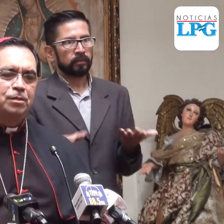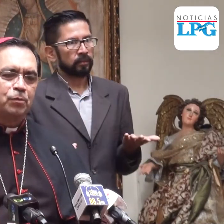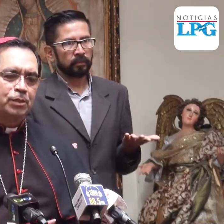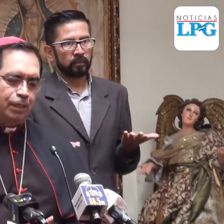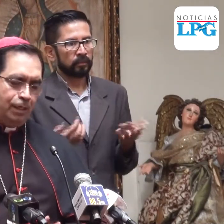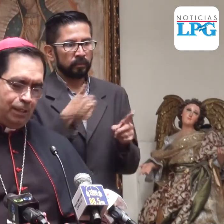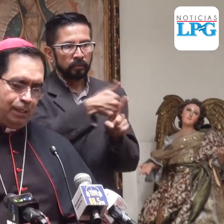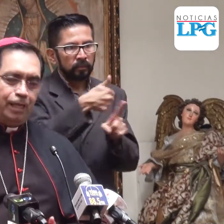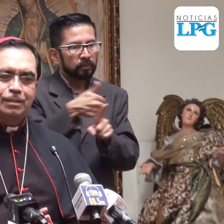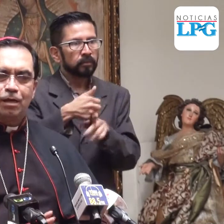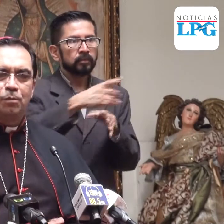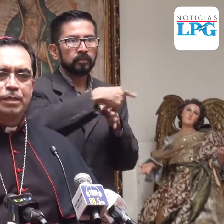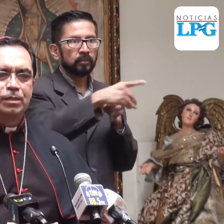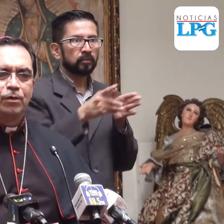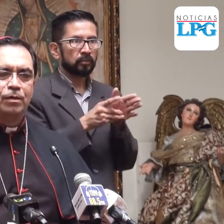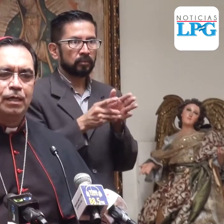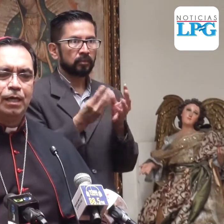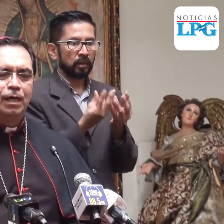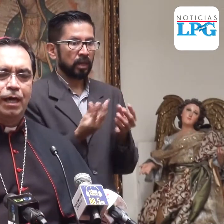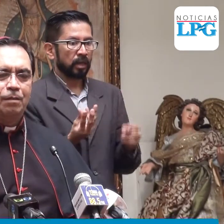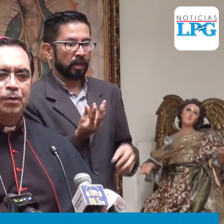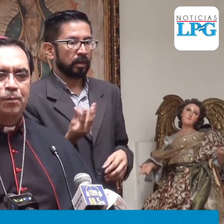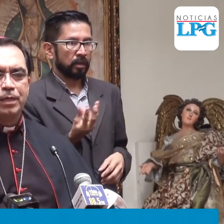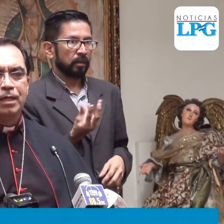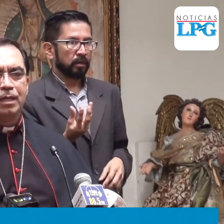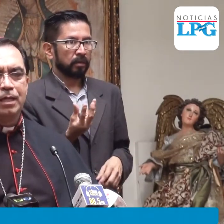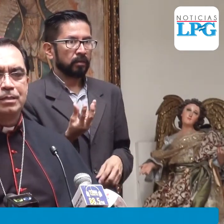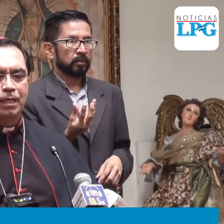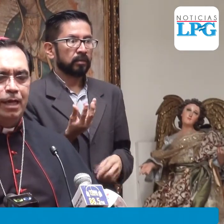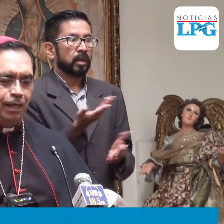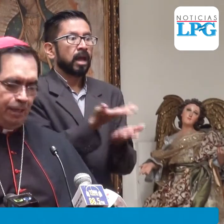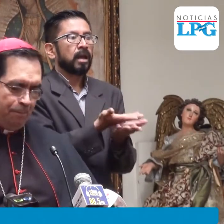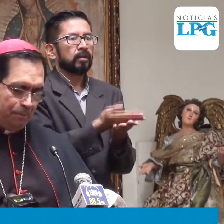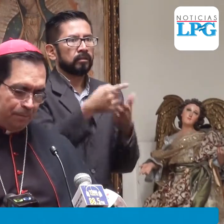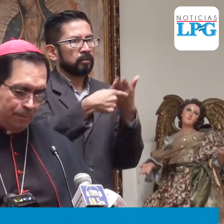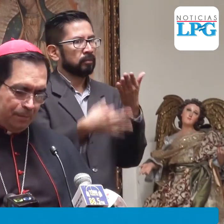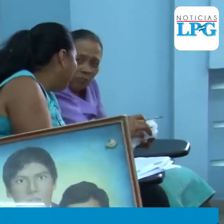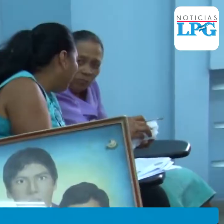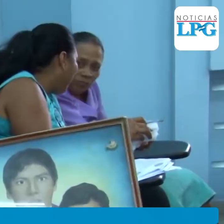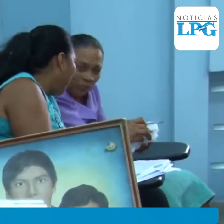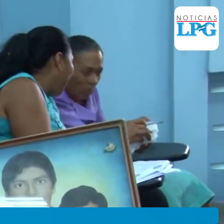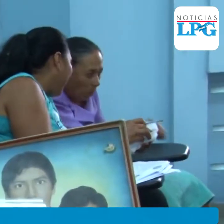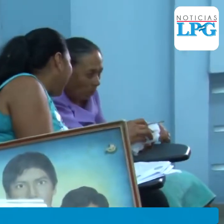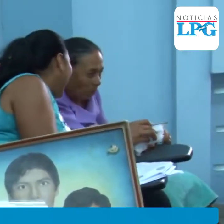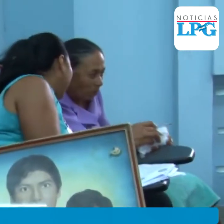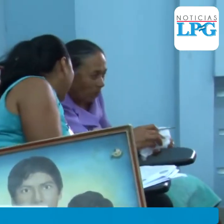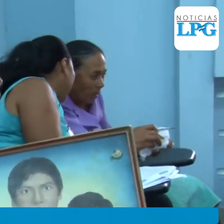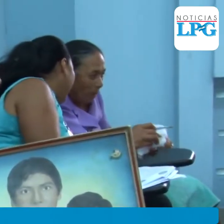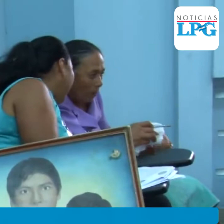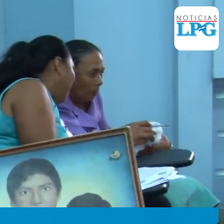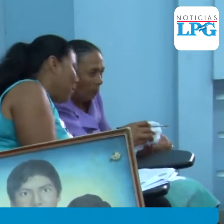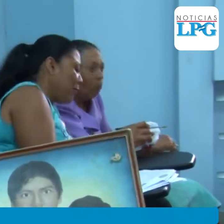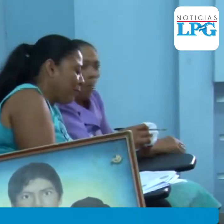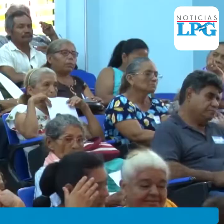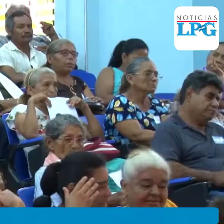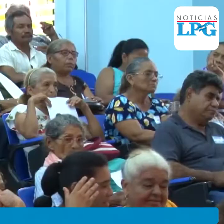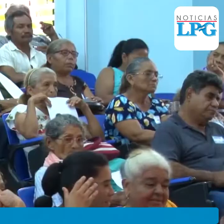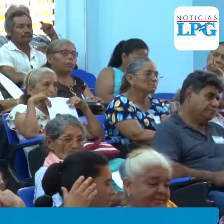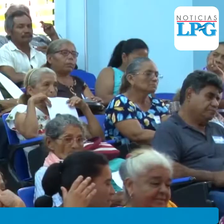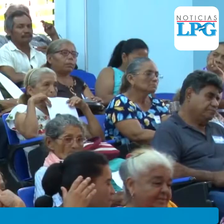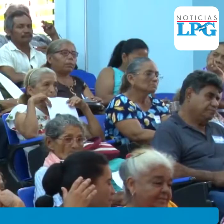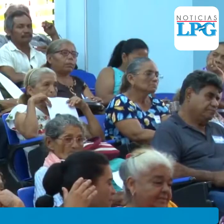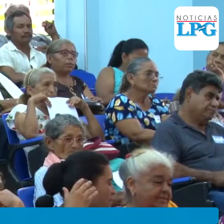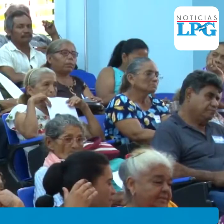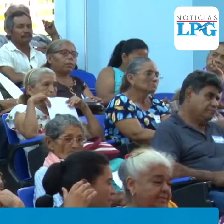legisladores mismos de esta comisión al proponer esta ley. El arzobispo además remarcó que una ley